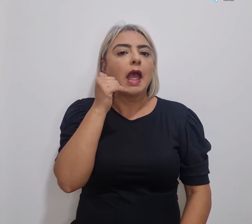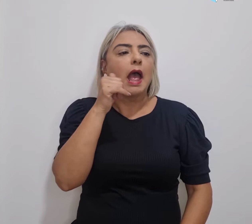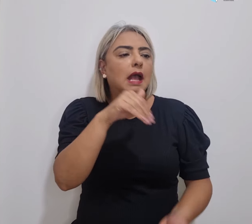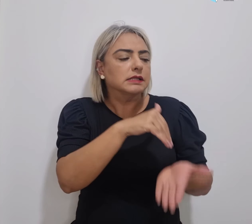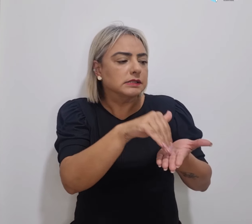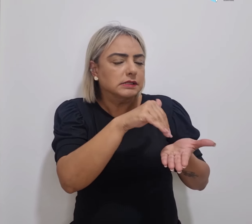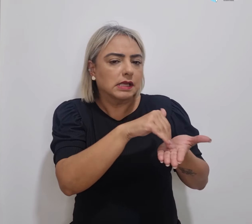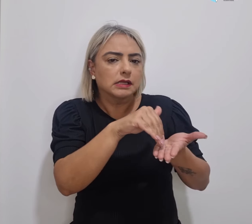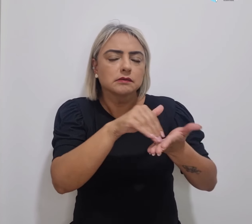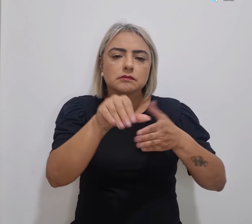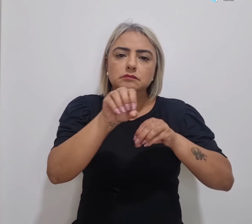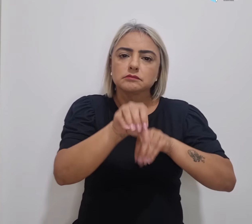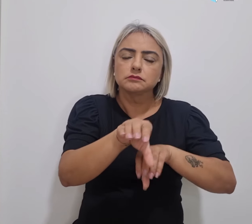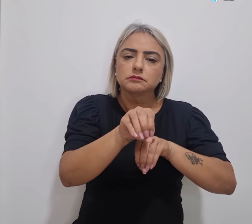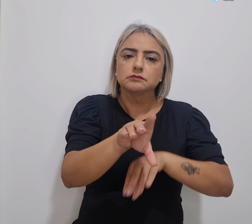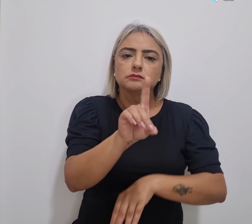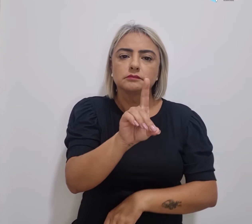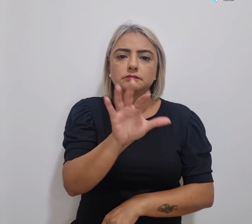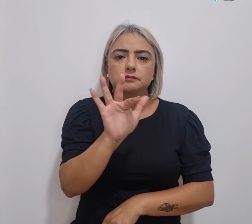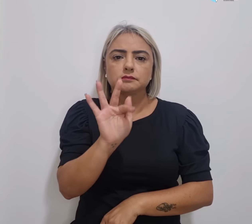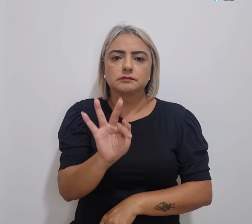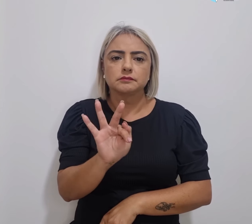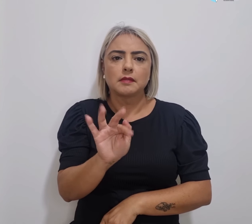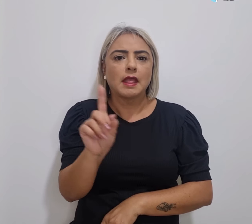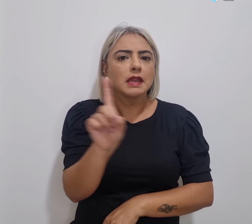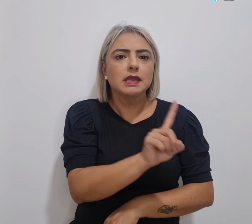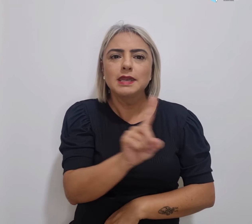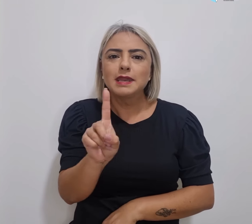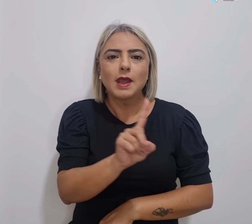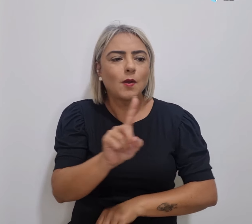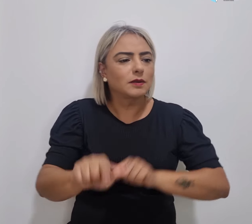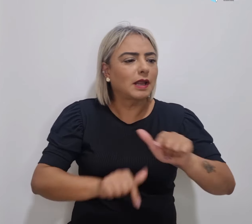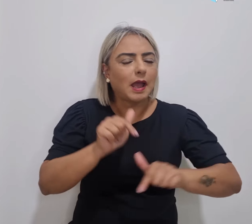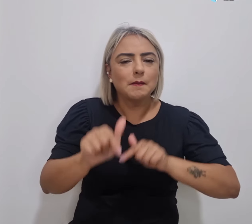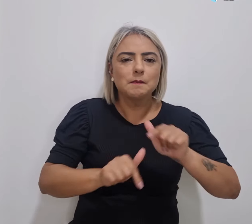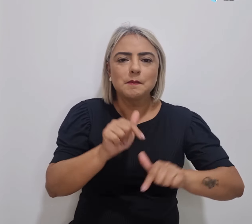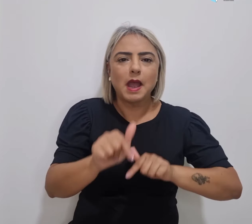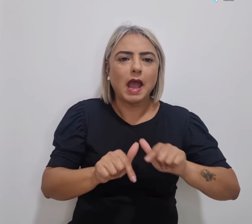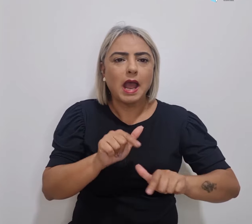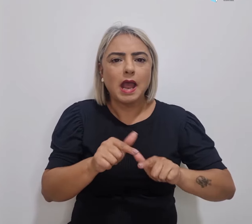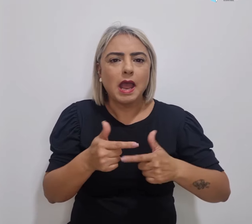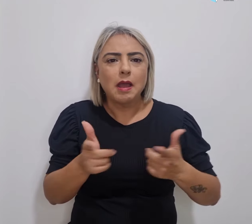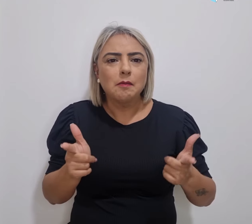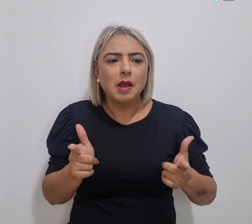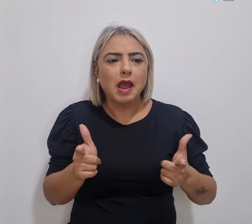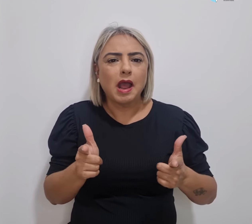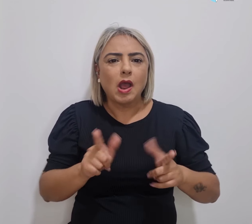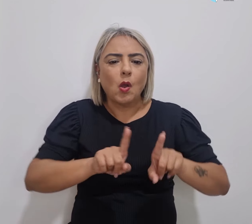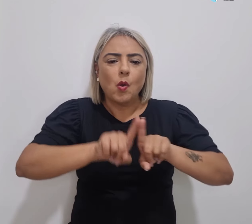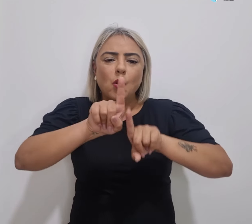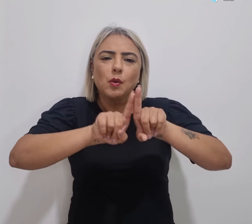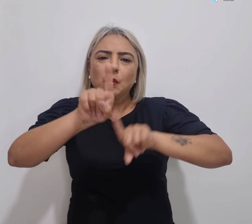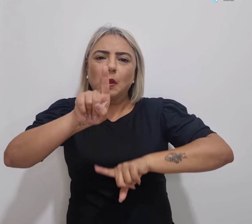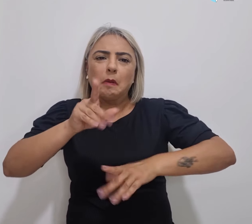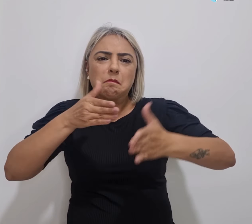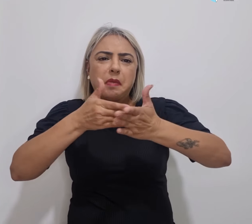de Educação do Distrito Federal não atua para estancar o índice de interrupção escolar